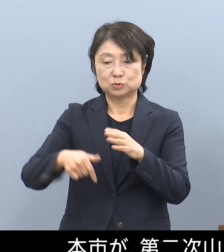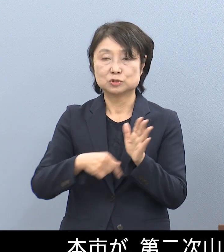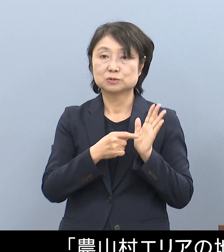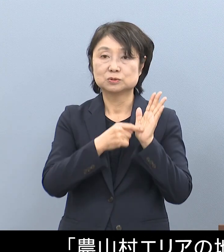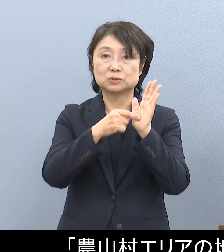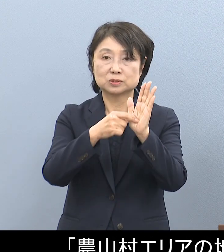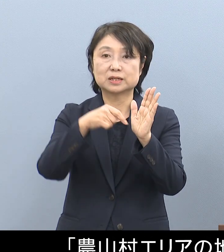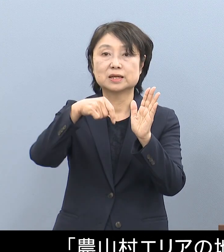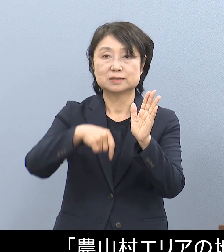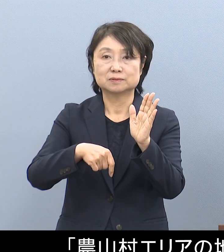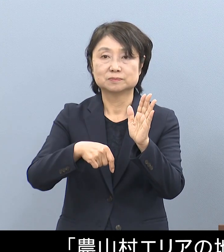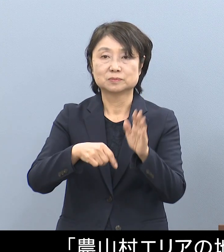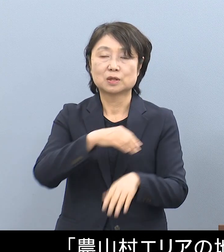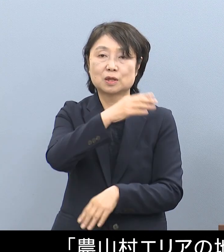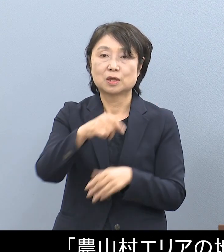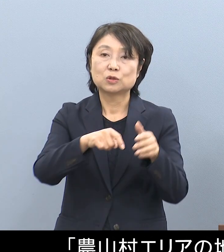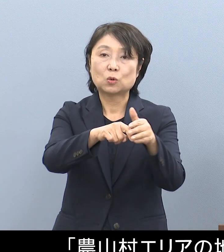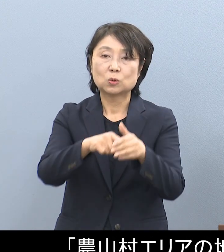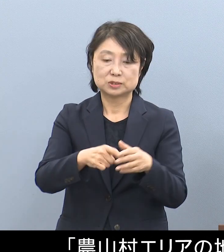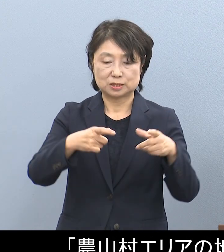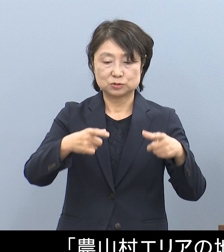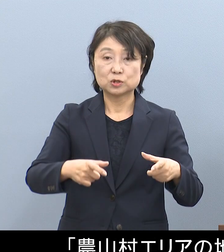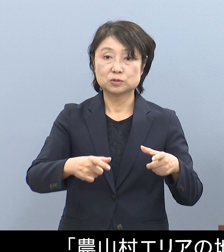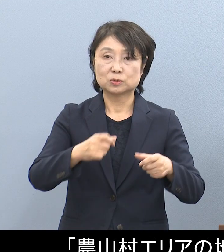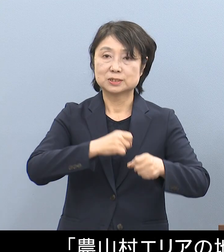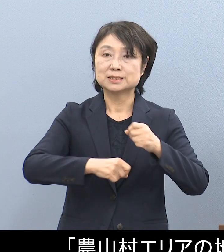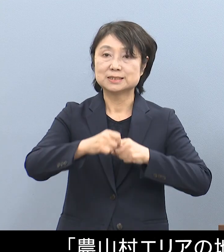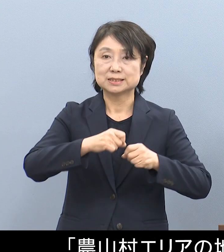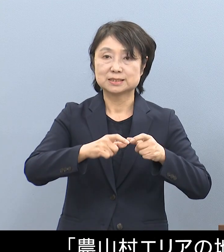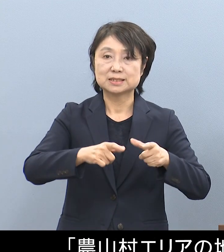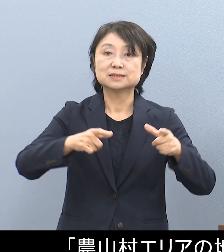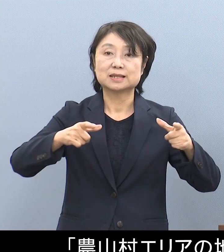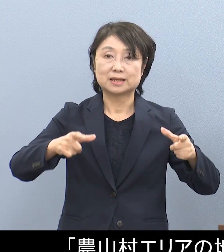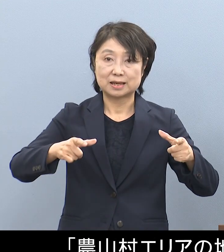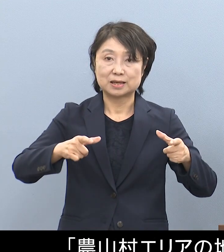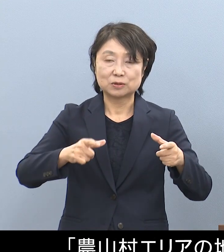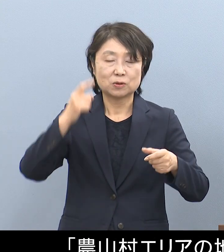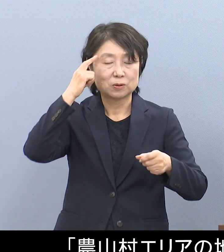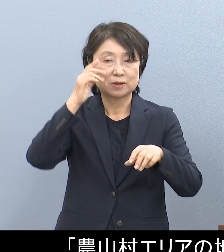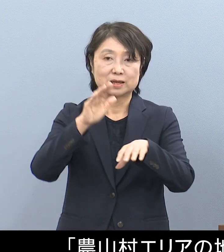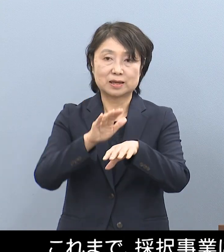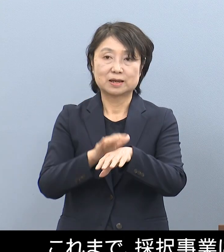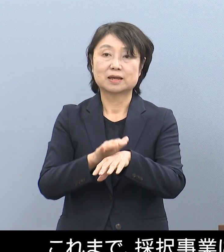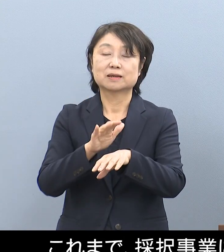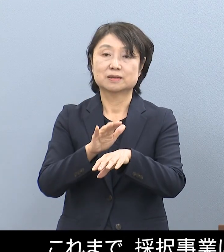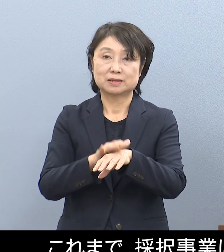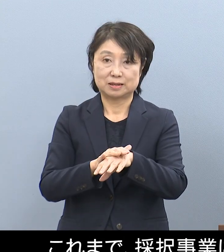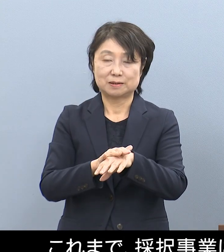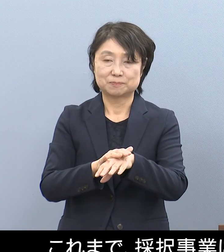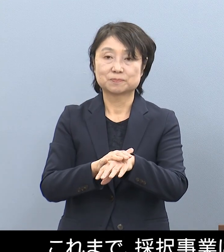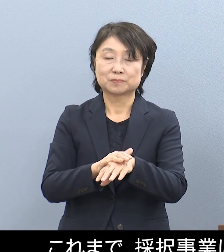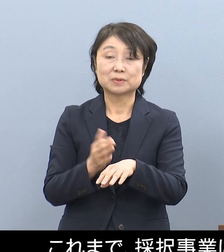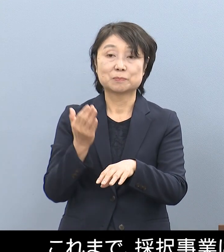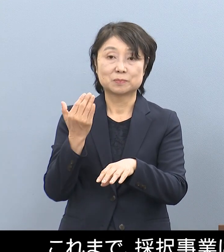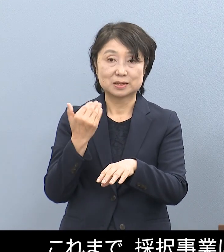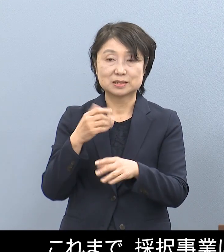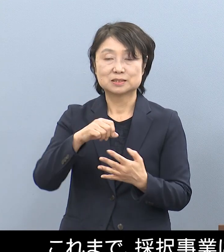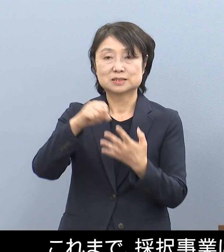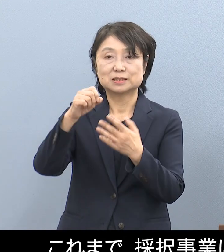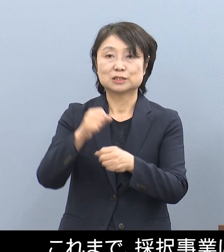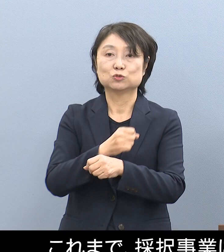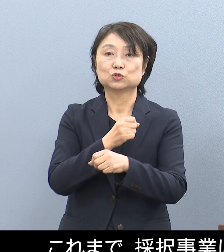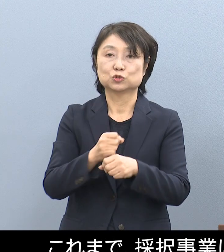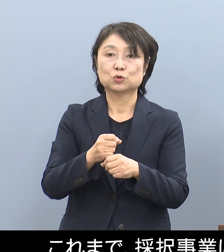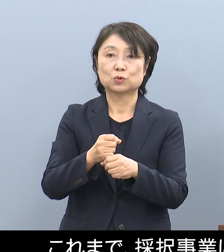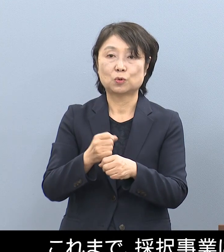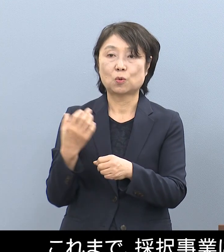ております農山村エリアの地域活性化、これを進める観点から、これまで採択事業にかかる補